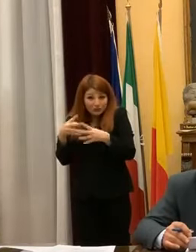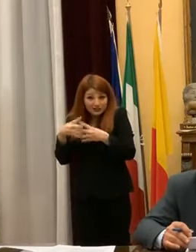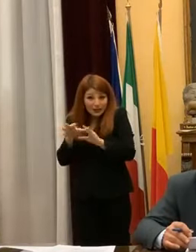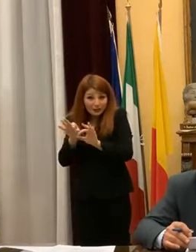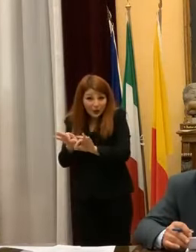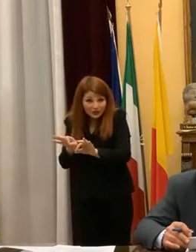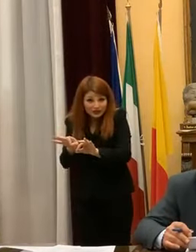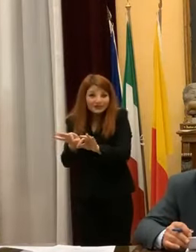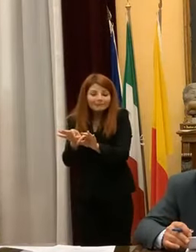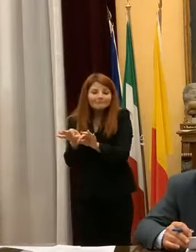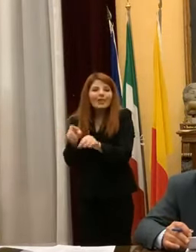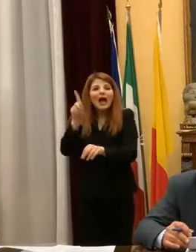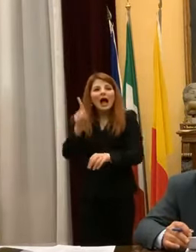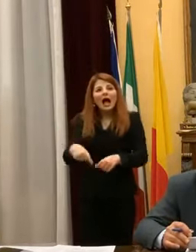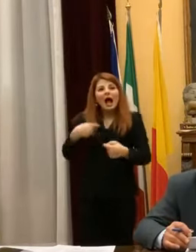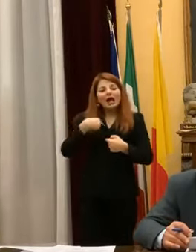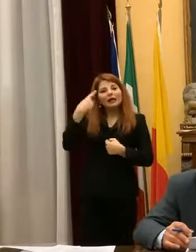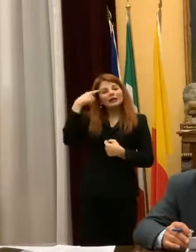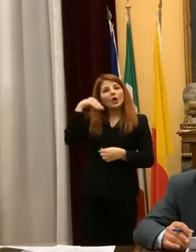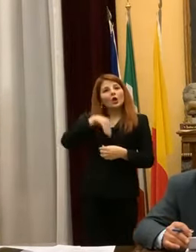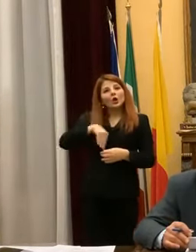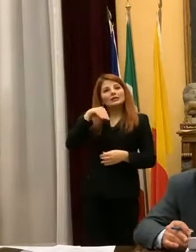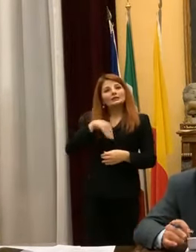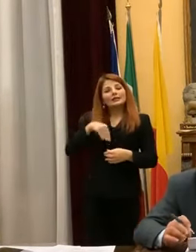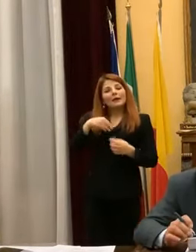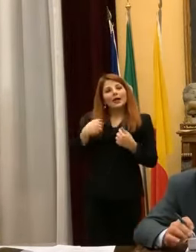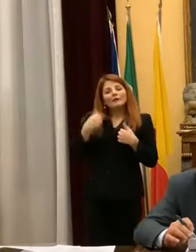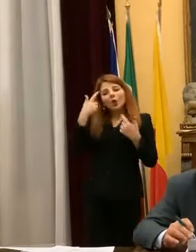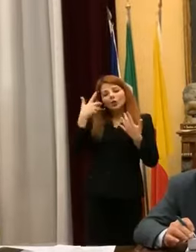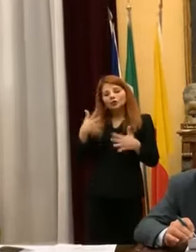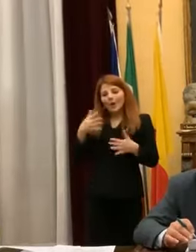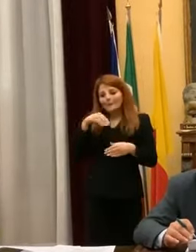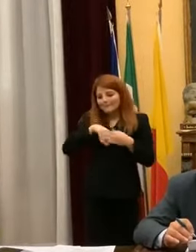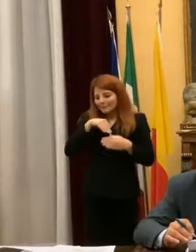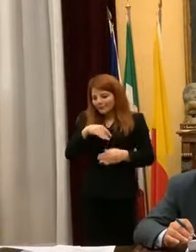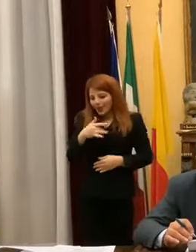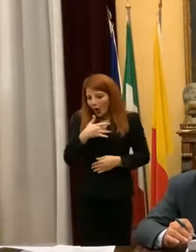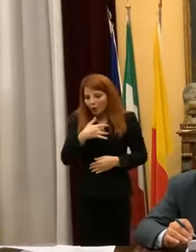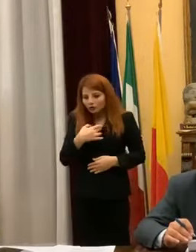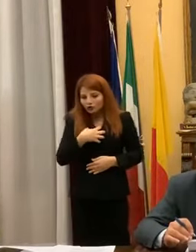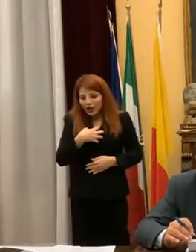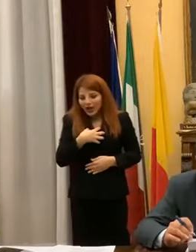che magari c'erano dei rimorsi di coscienza che dilaniavano